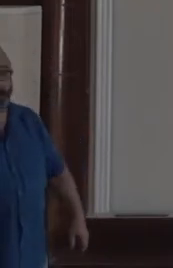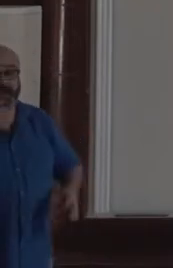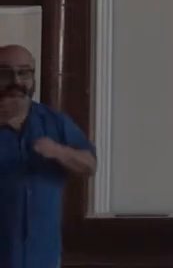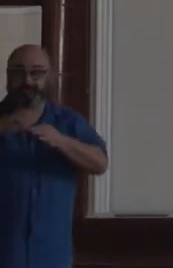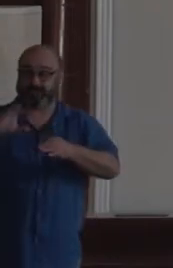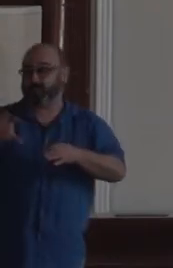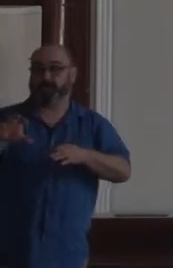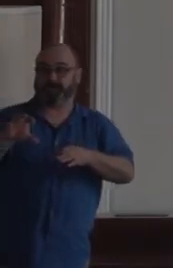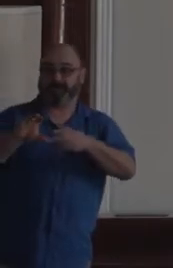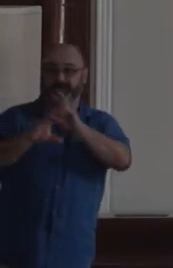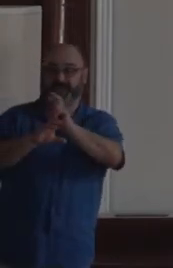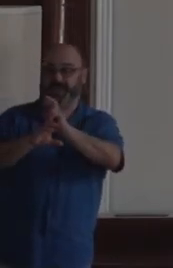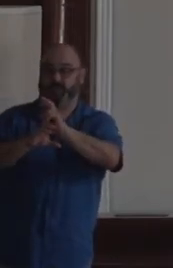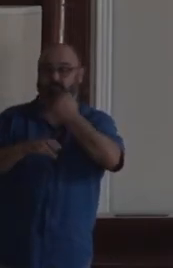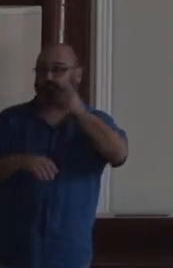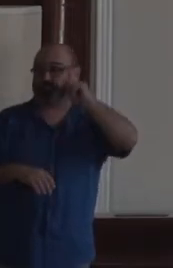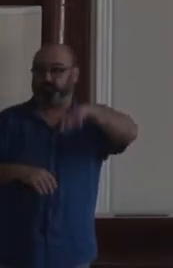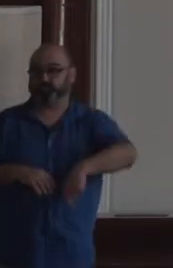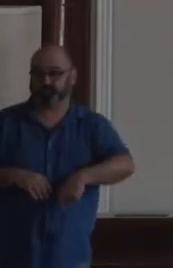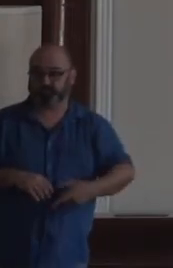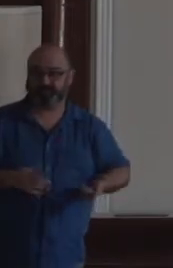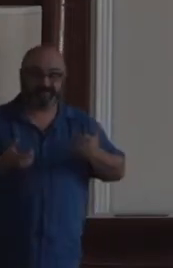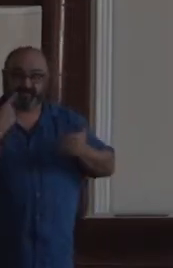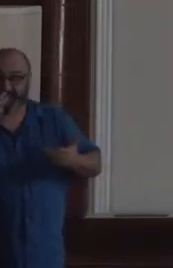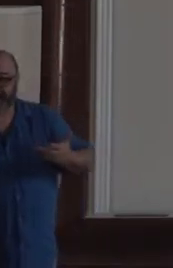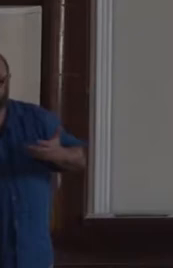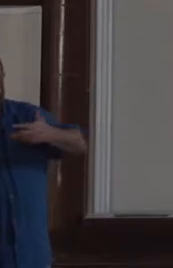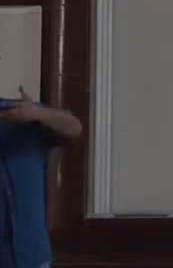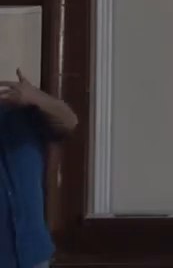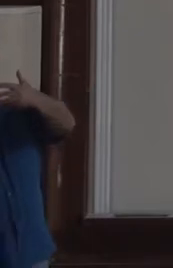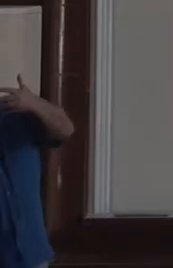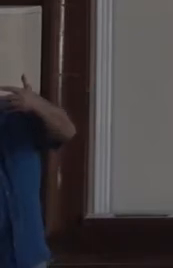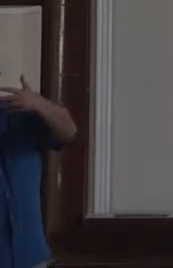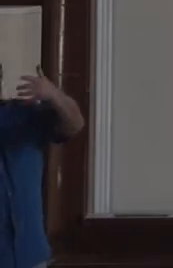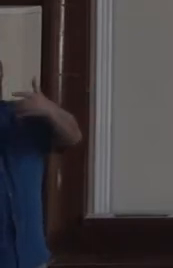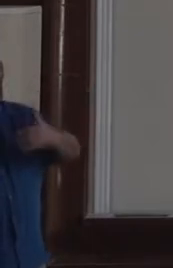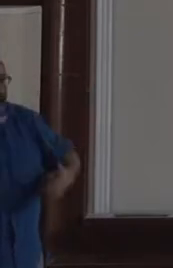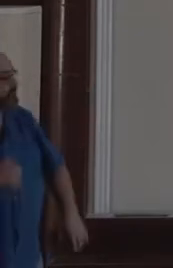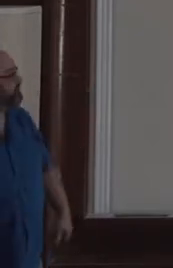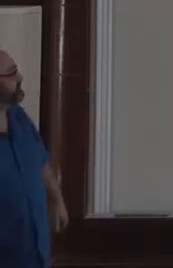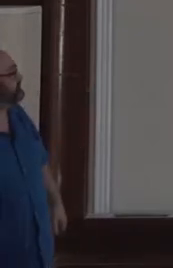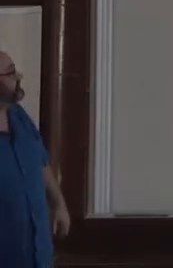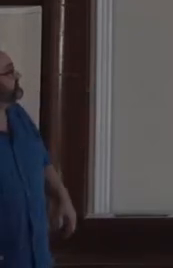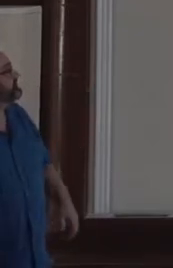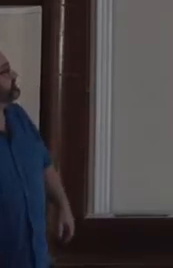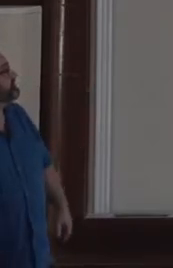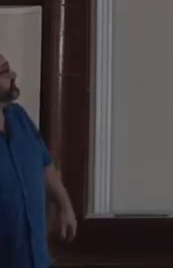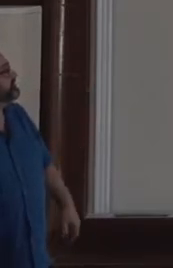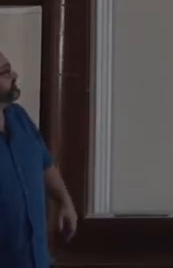résultat, vert ou rouge, pour l'ensemble de ces tests. On ne verra pas quel cas fonctionne, quel cas ne fonctionne pas.